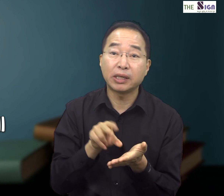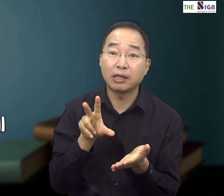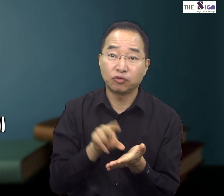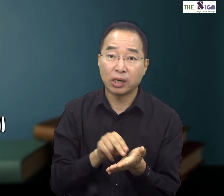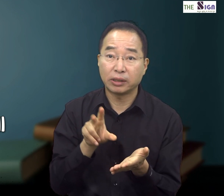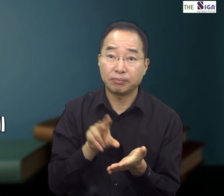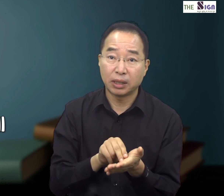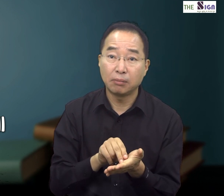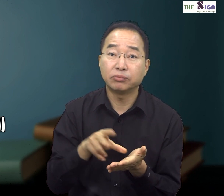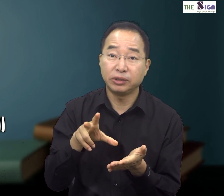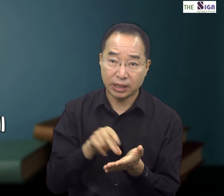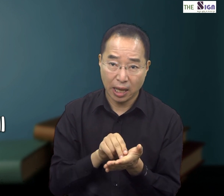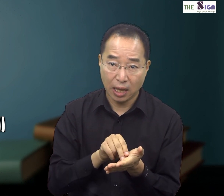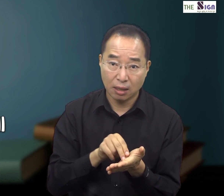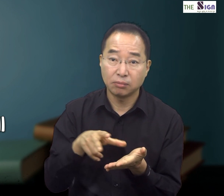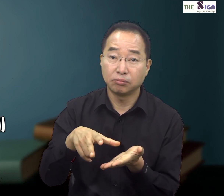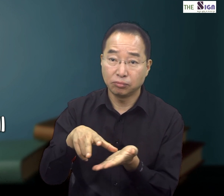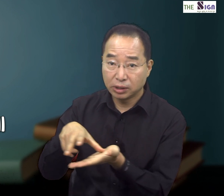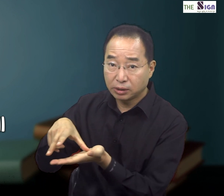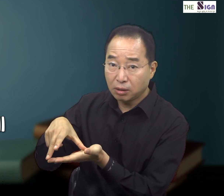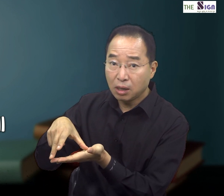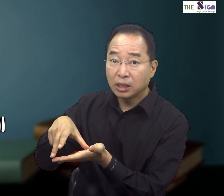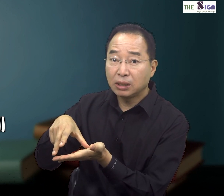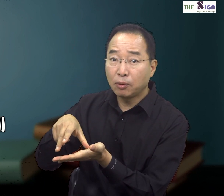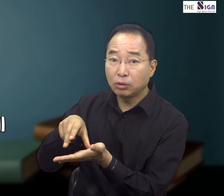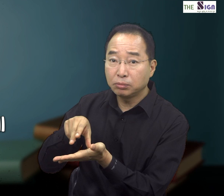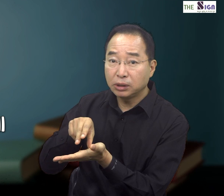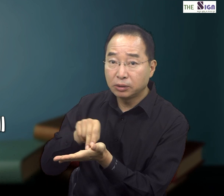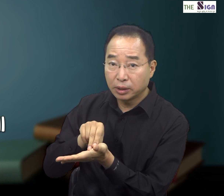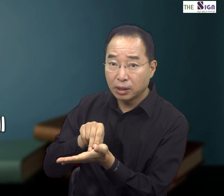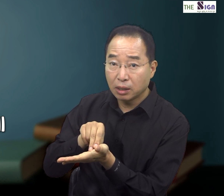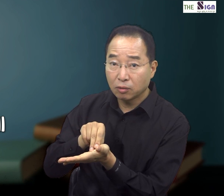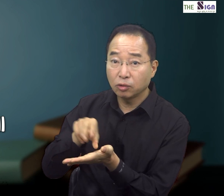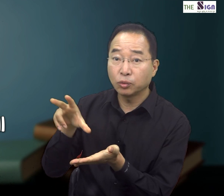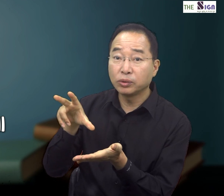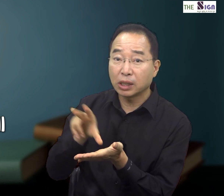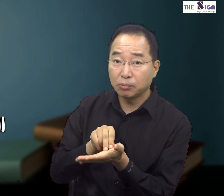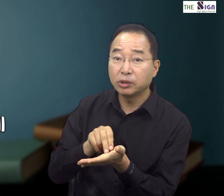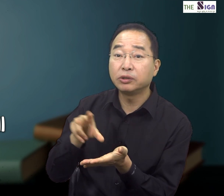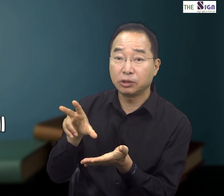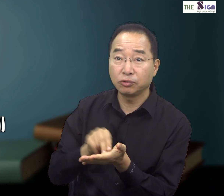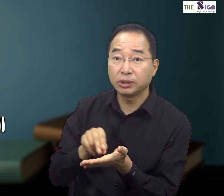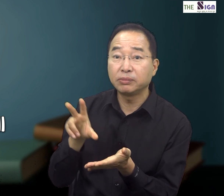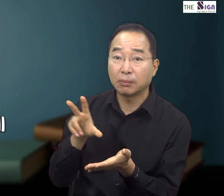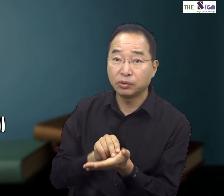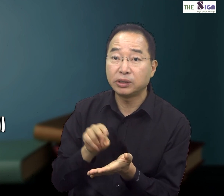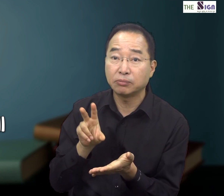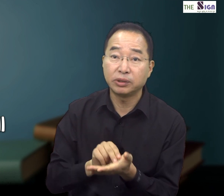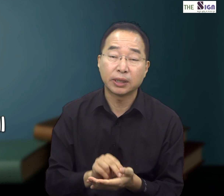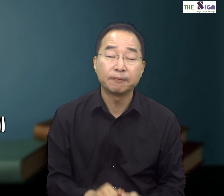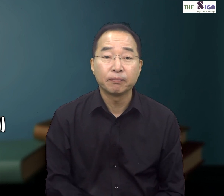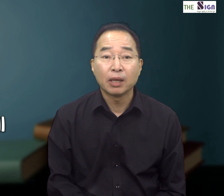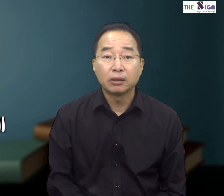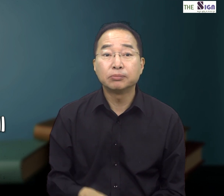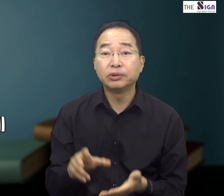문제라는 수화가 됩니다. 문제. 그래서 기본은 이렇게 하고 동작은 뭐 이런 식으로 씁니다. 문제. 그